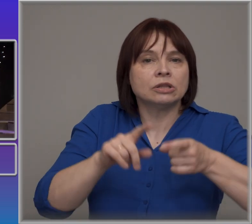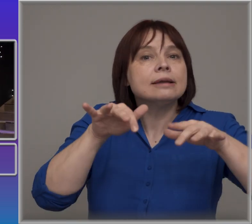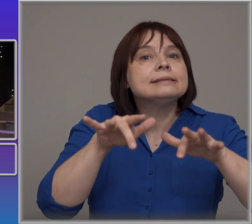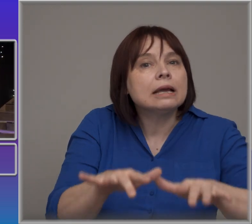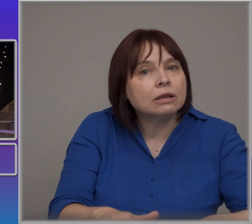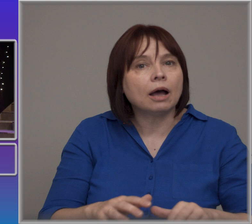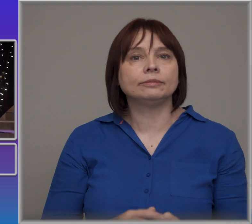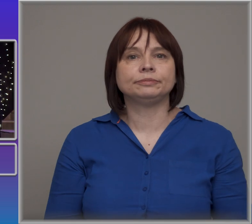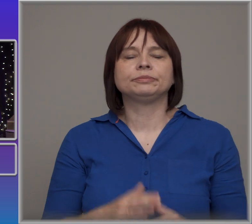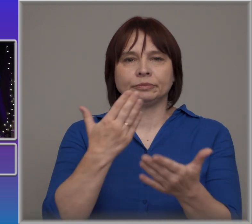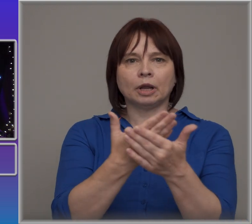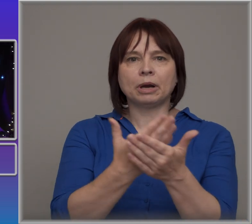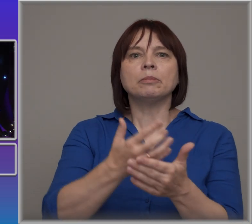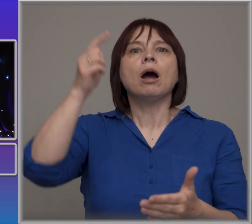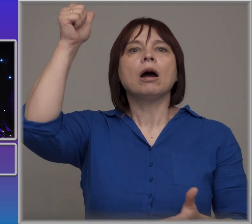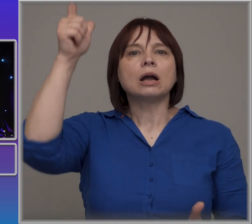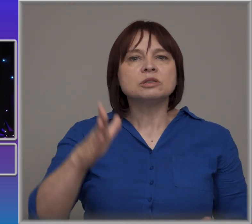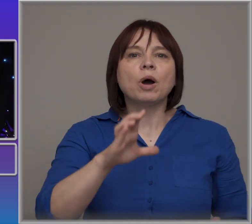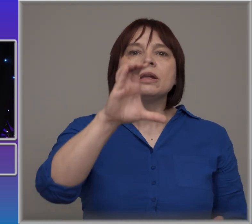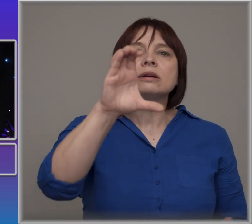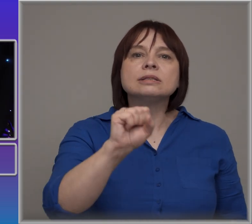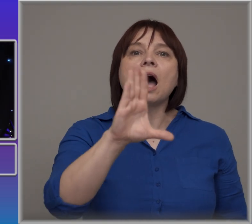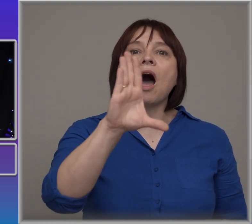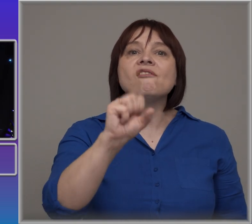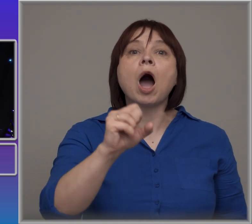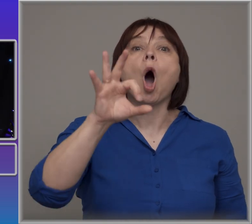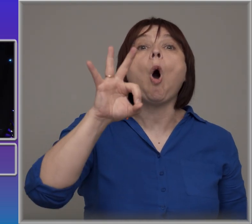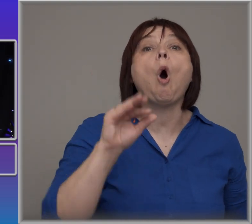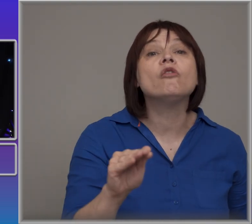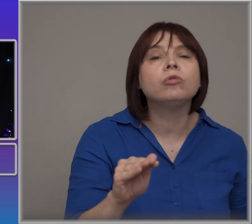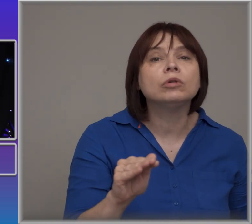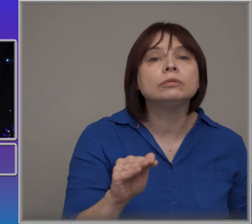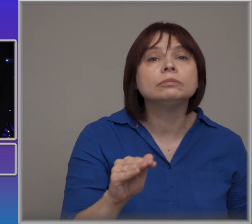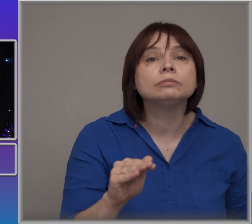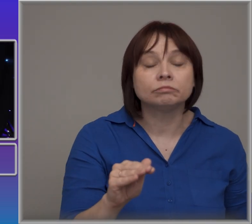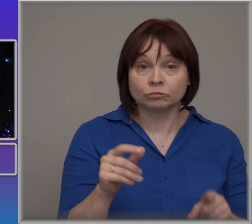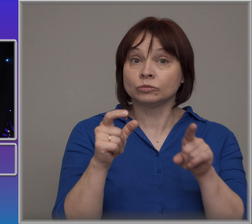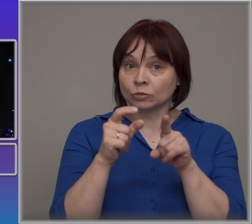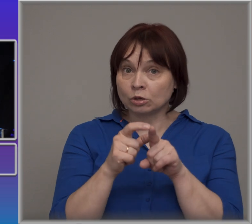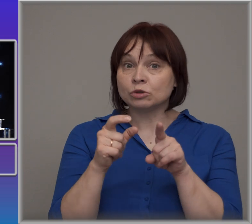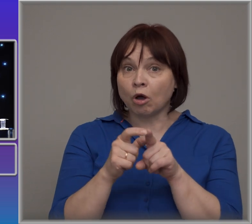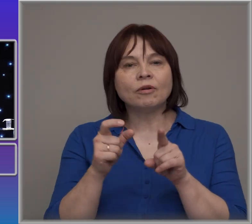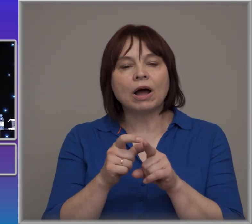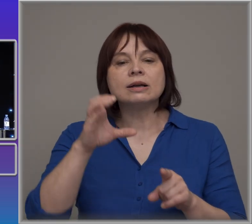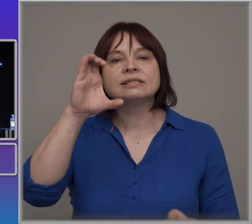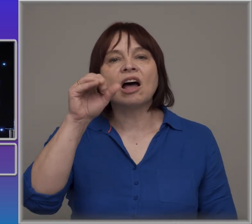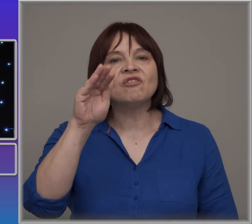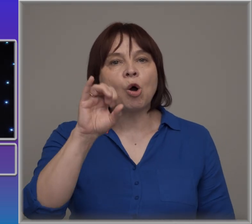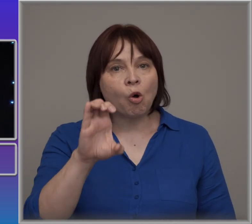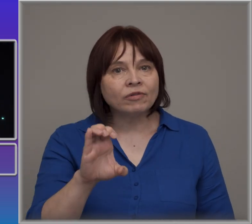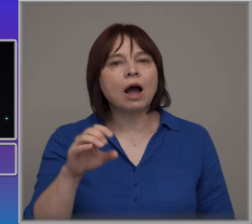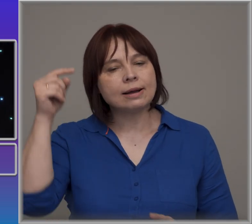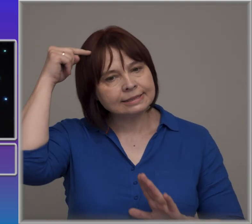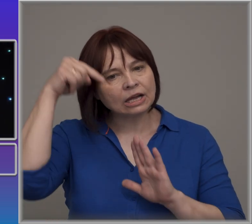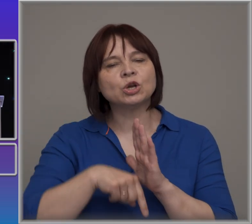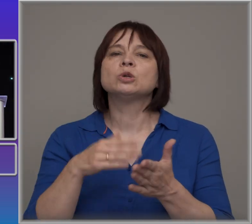видим Бога в труде, мы видим Бога в созидании, мы видим Бога в работе. И также, когда мы читаем Священное Писание,